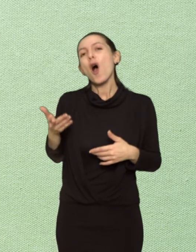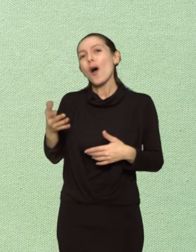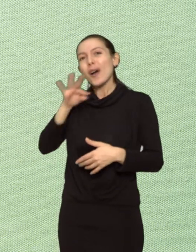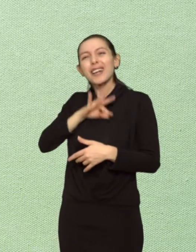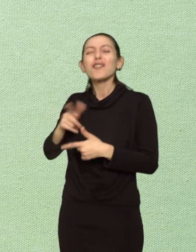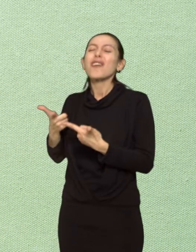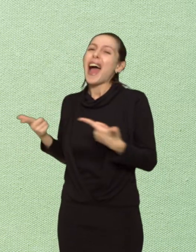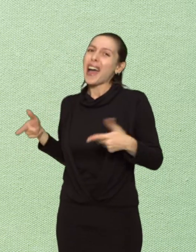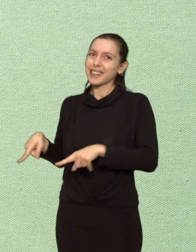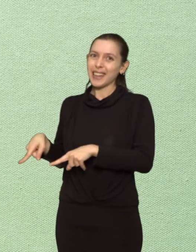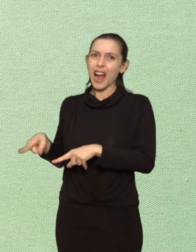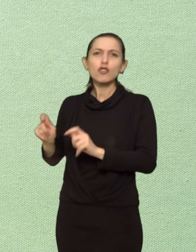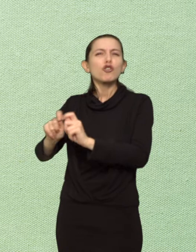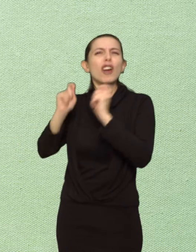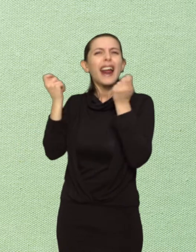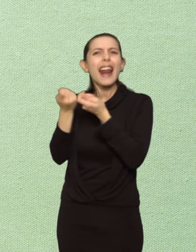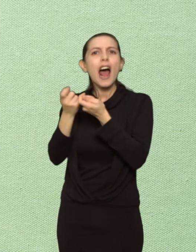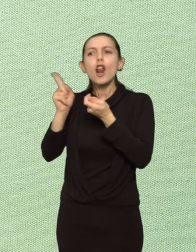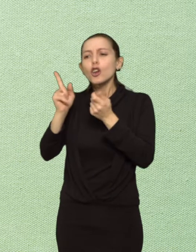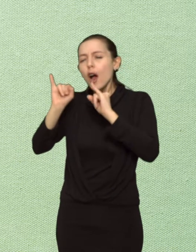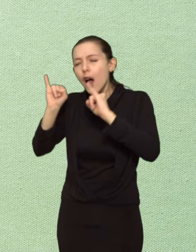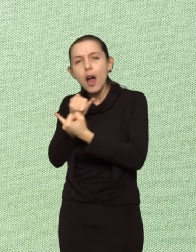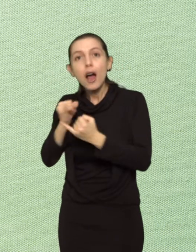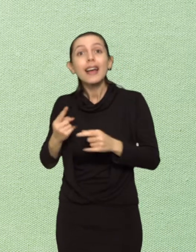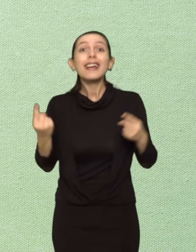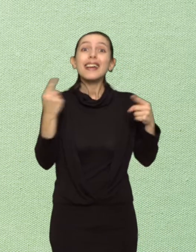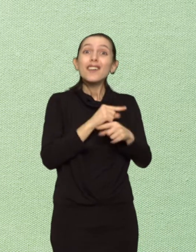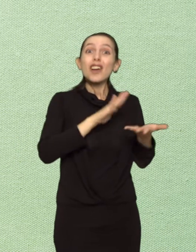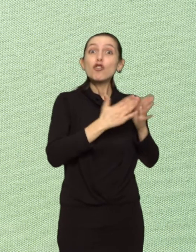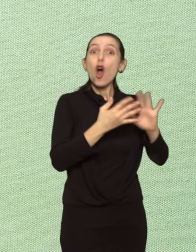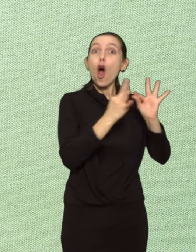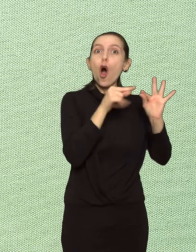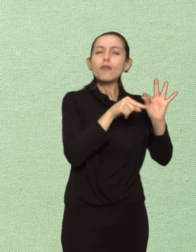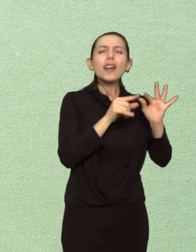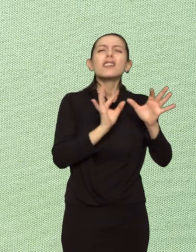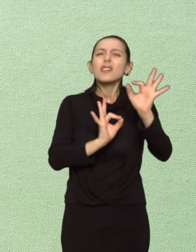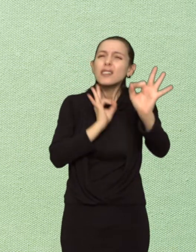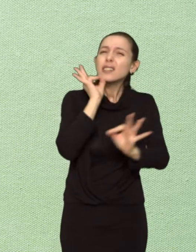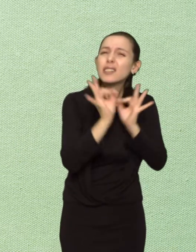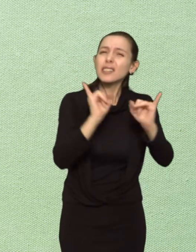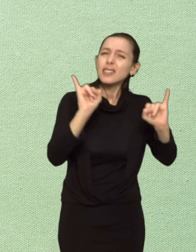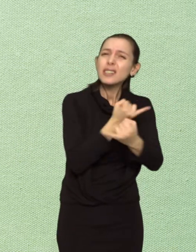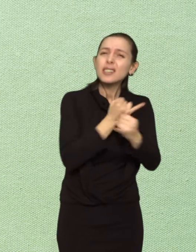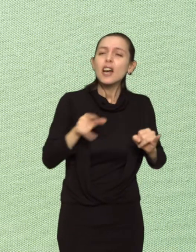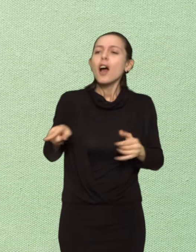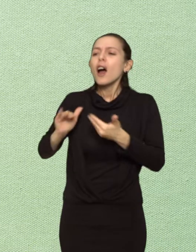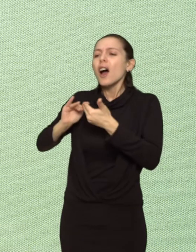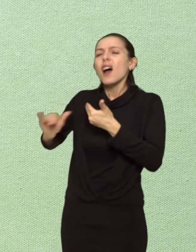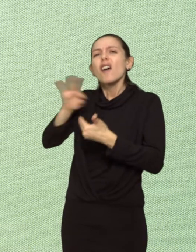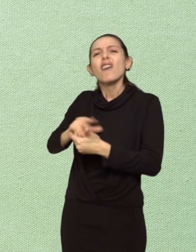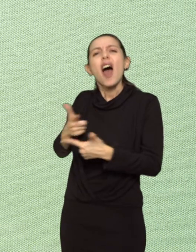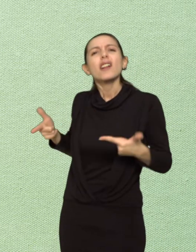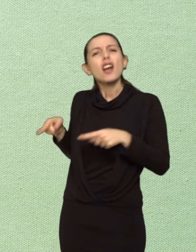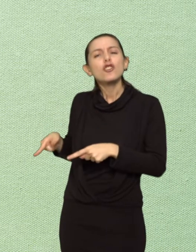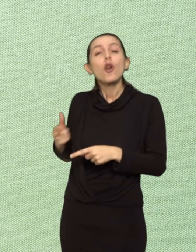ma in maniera molto generica, senza entrare nel merito. La convenzione invece spiega perché sono svantaggiate e quali sono